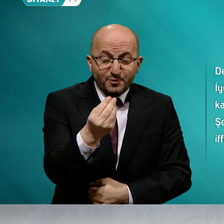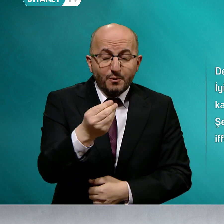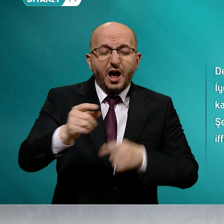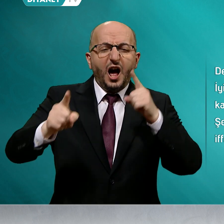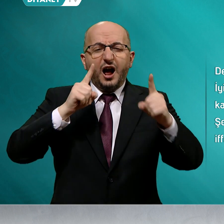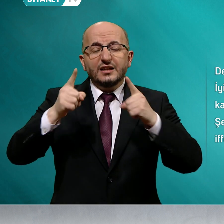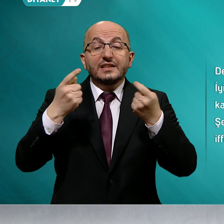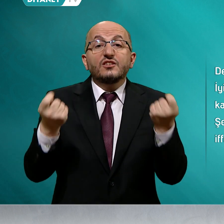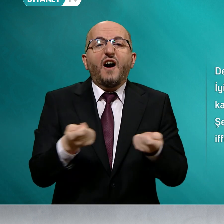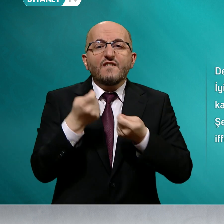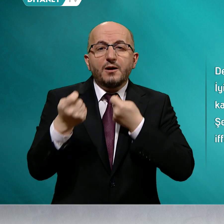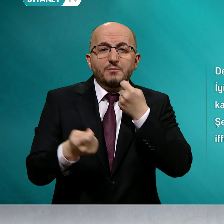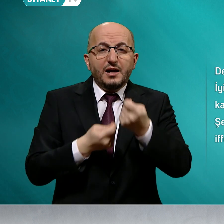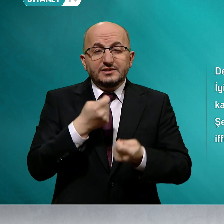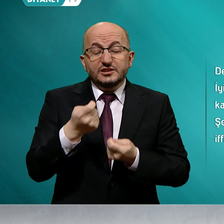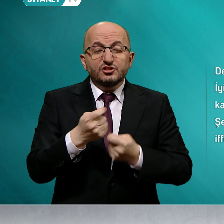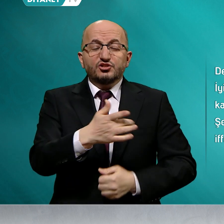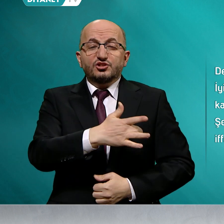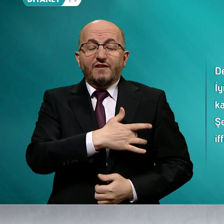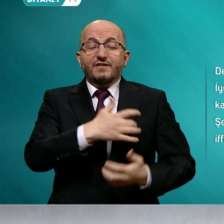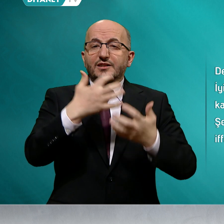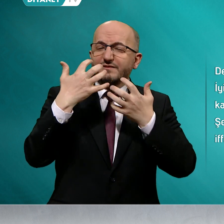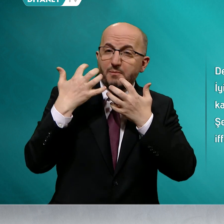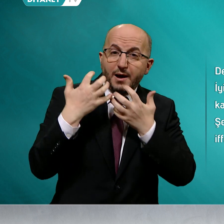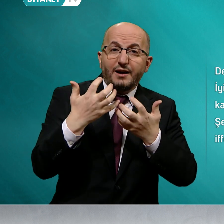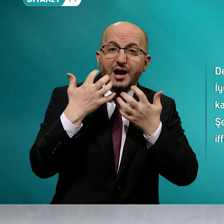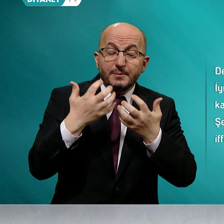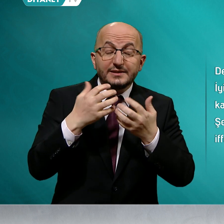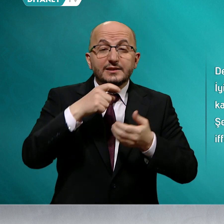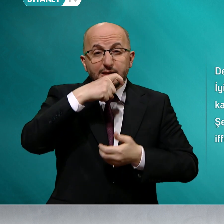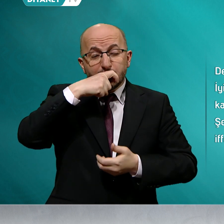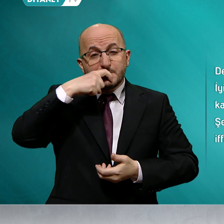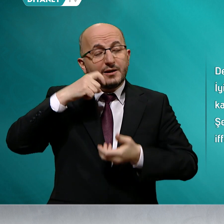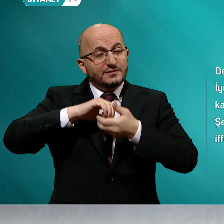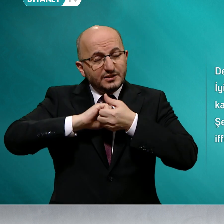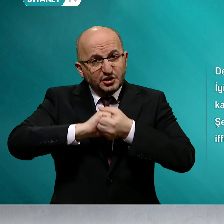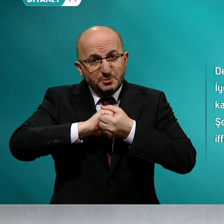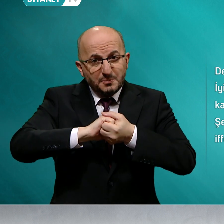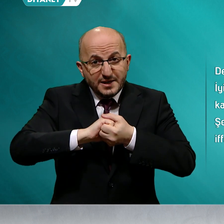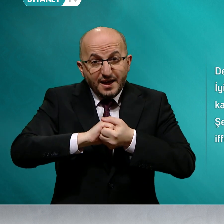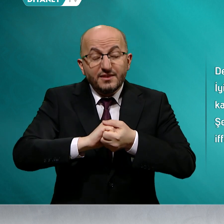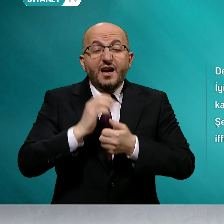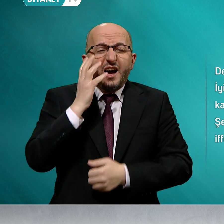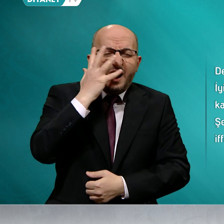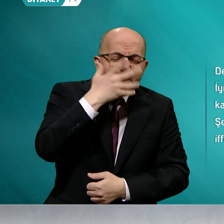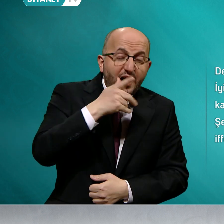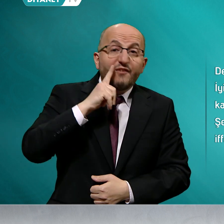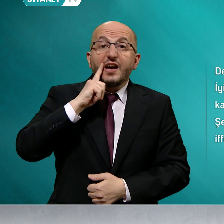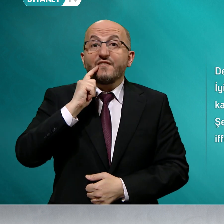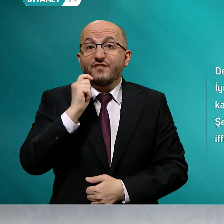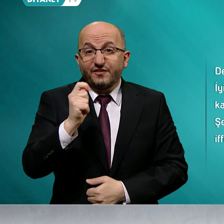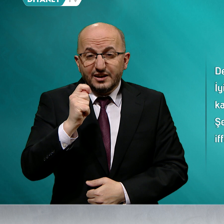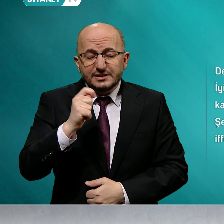hoşgörülü, adil davranmaktır. Şefkat ve merhameti, ihlas ve samimiyeti, haya